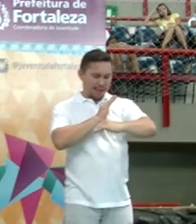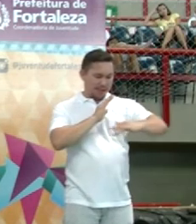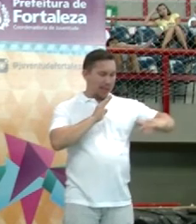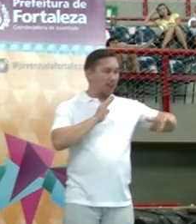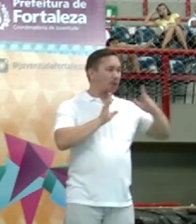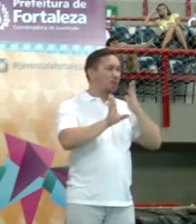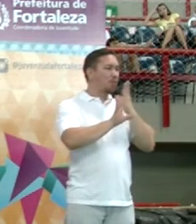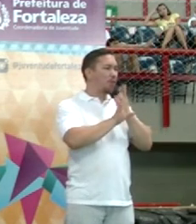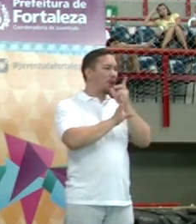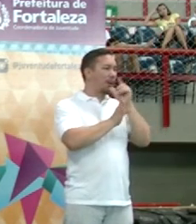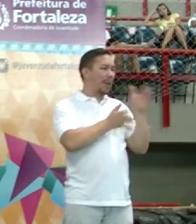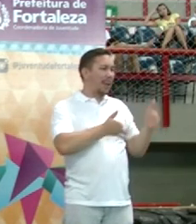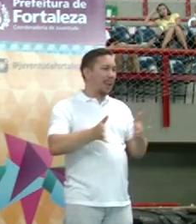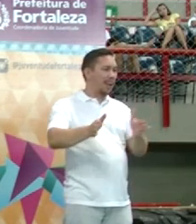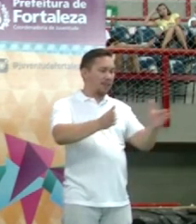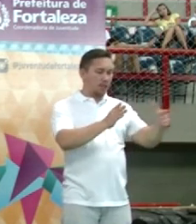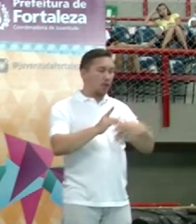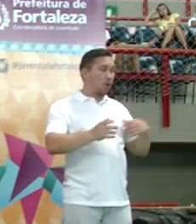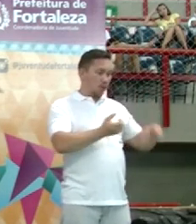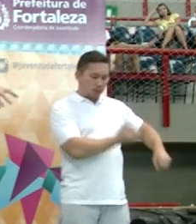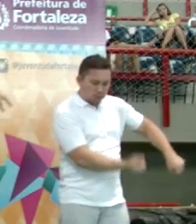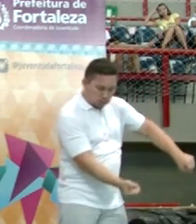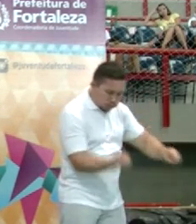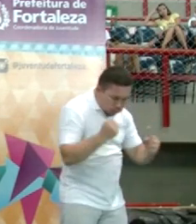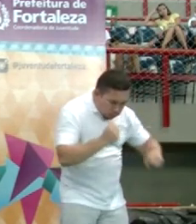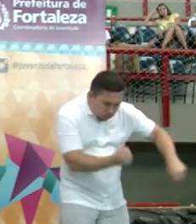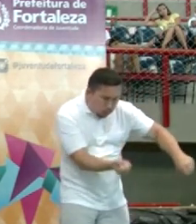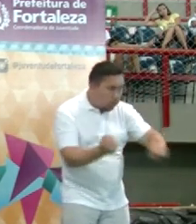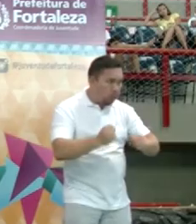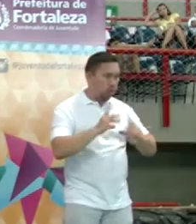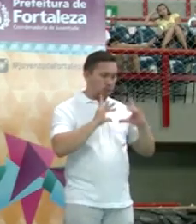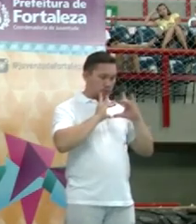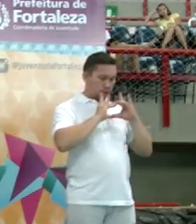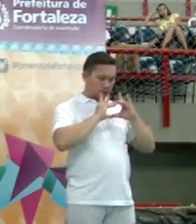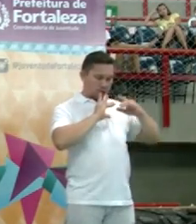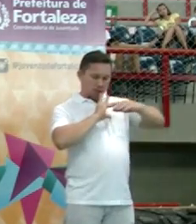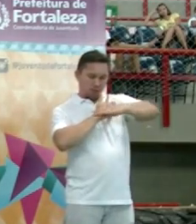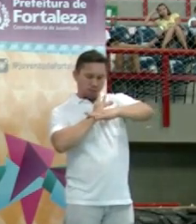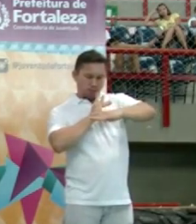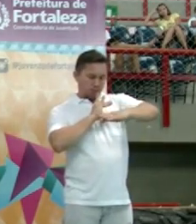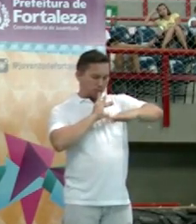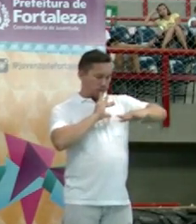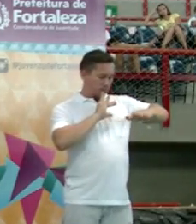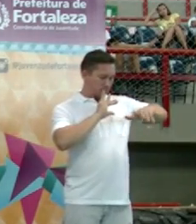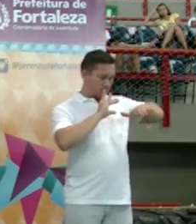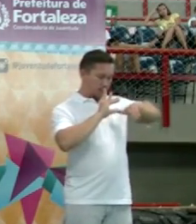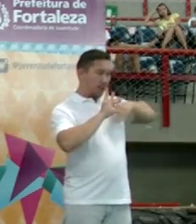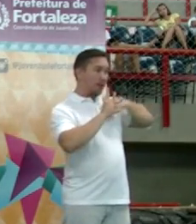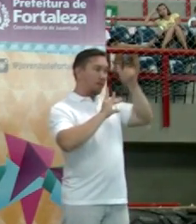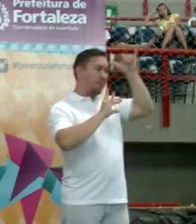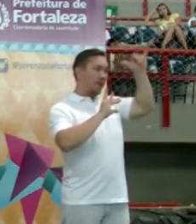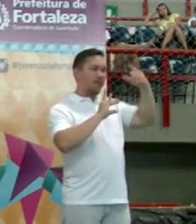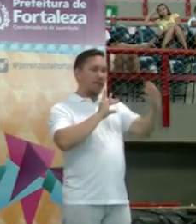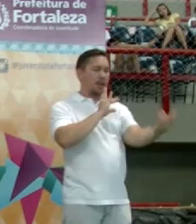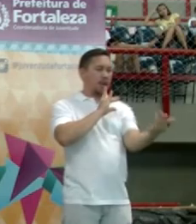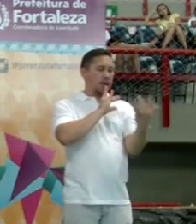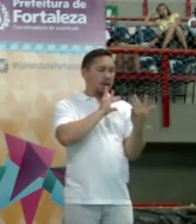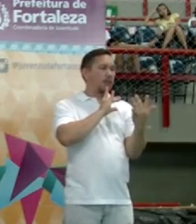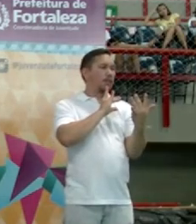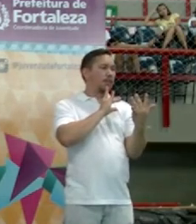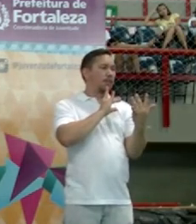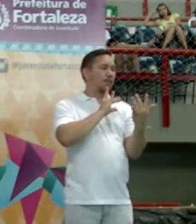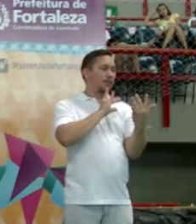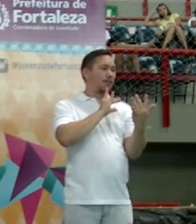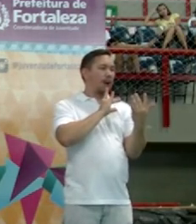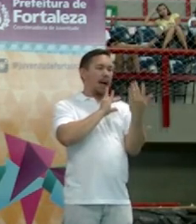de um rio, ou então ele faz um fosso, ele faz um buraco ao redor do castelo, para que ninguém consiga entrar. Para tu entrar, ele tem